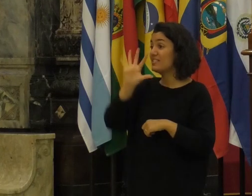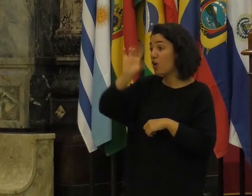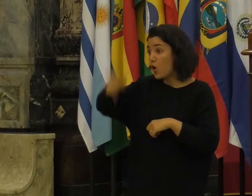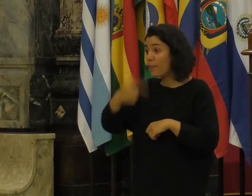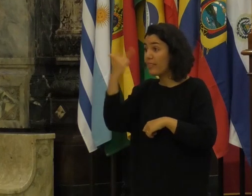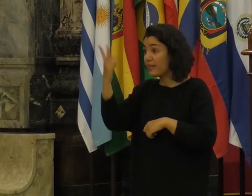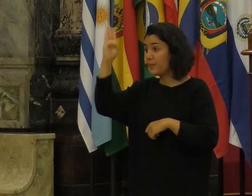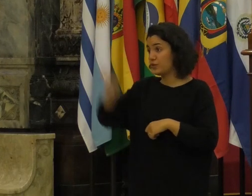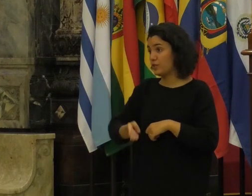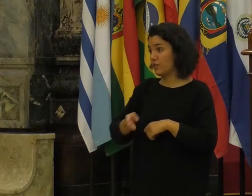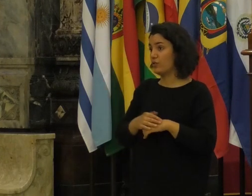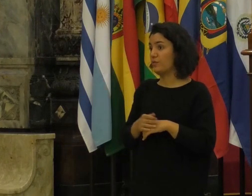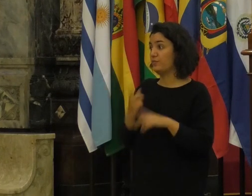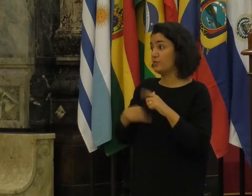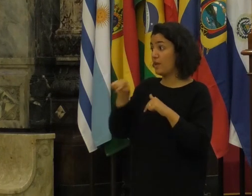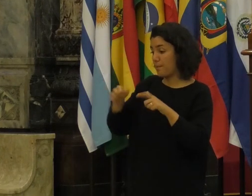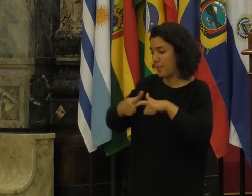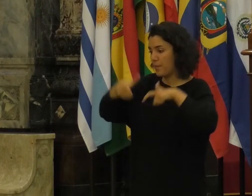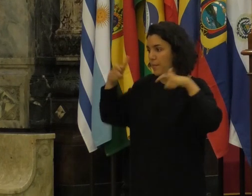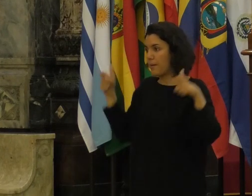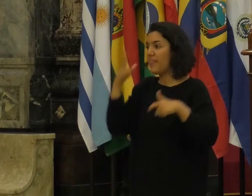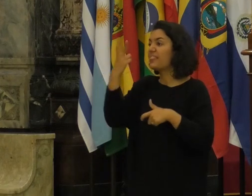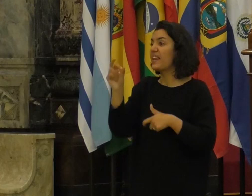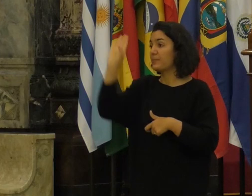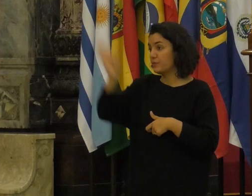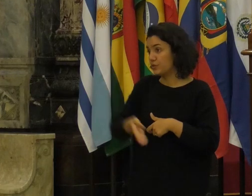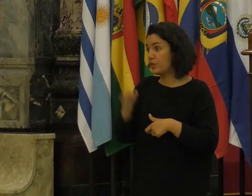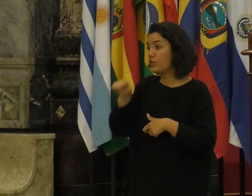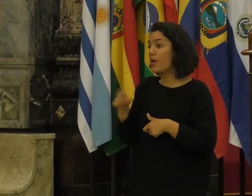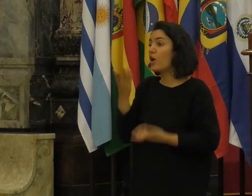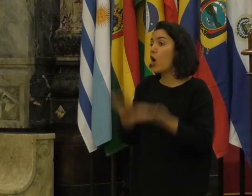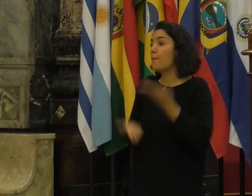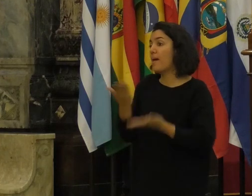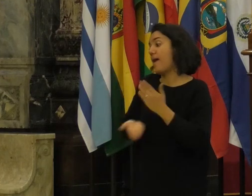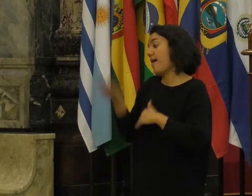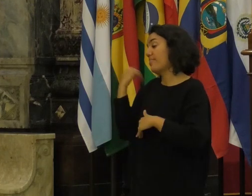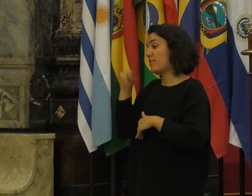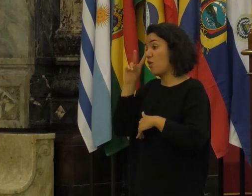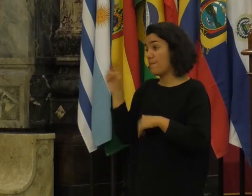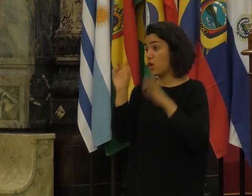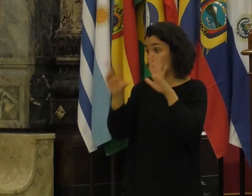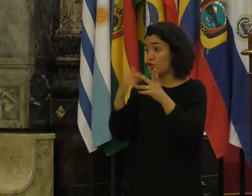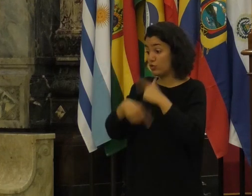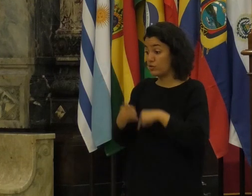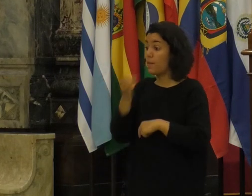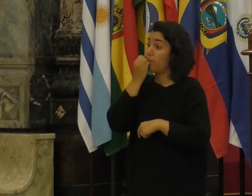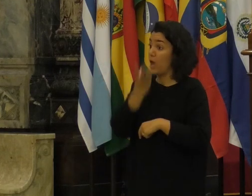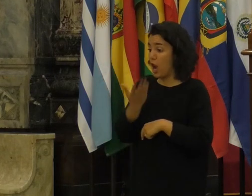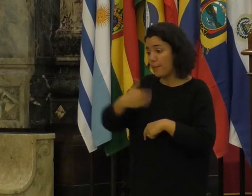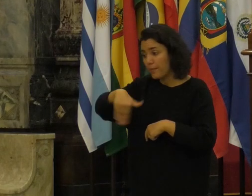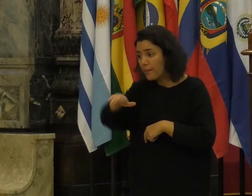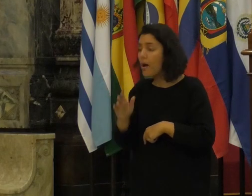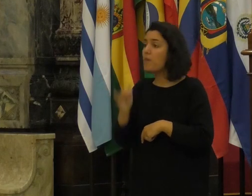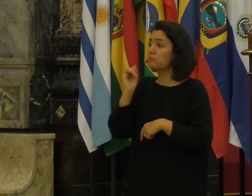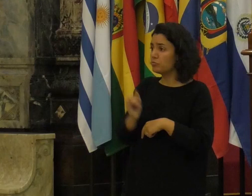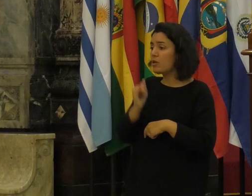55,3%, con un aumento de un 30% con respecto a 2008. Es decir, aumentamos, mejoramos, vamos